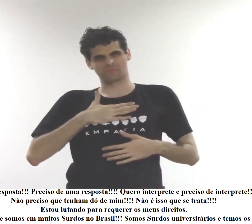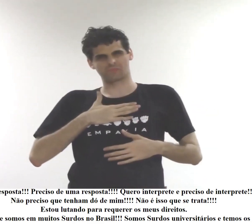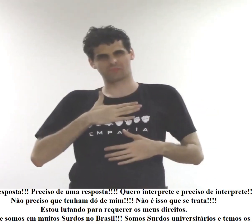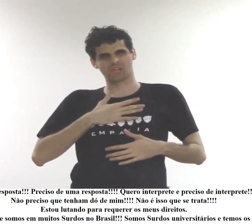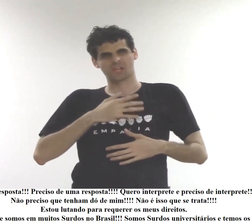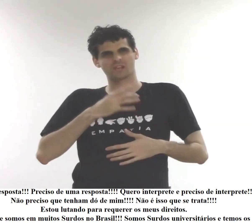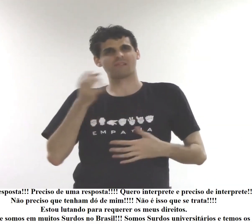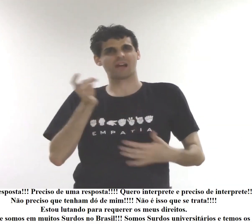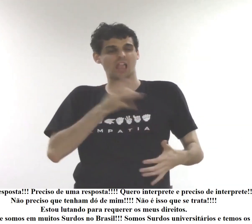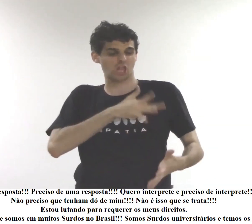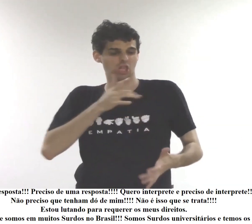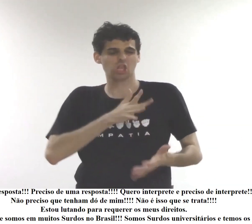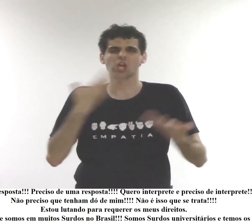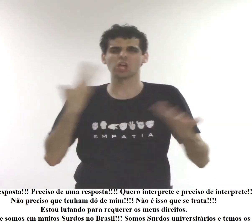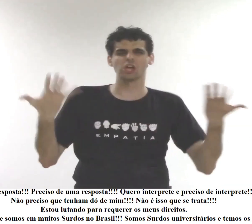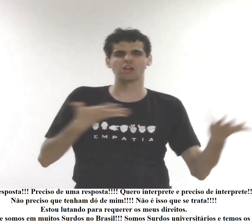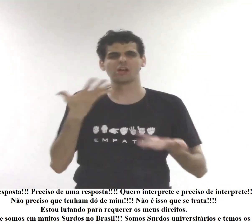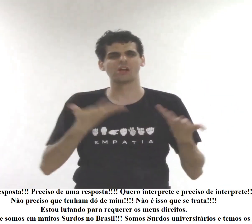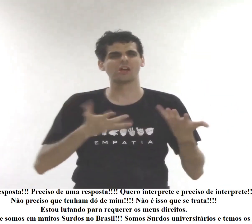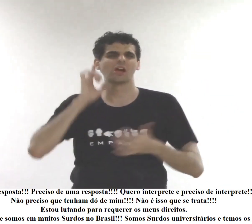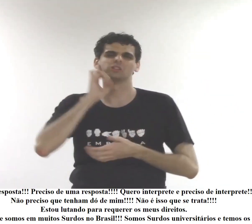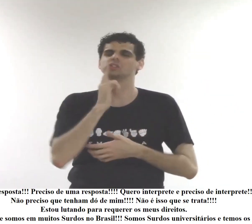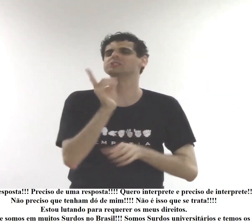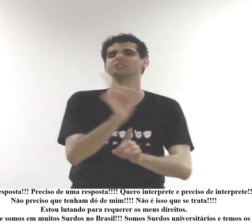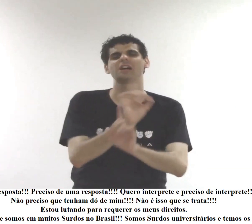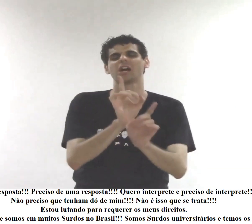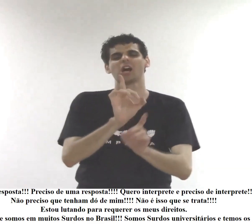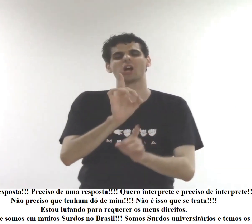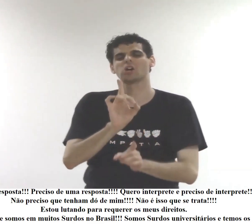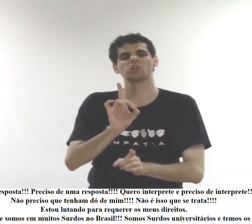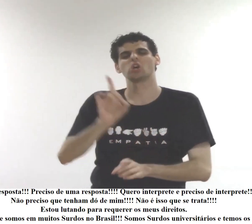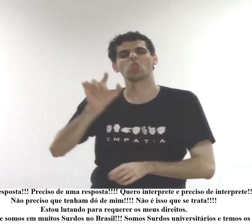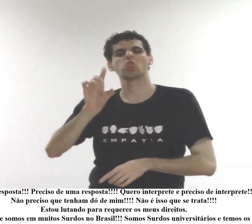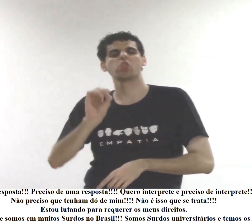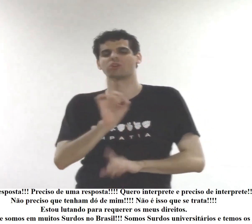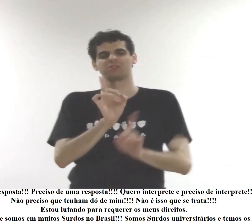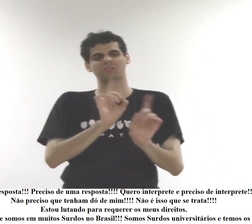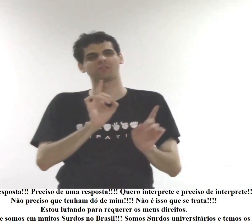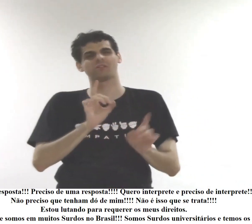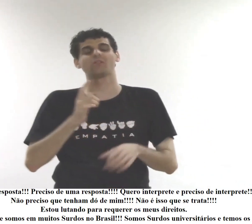que tenham pena de mim. Não é isso. Não é disso que se trata.